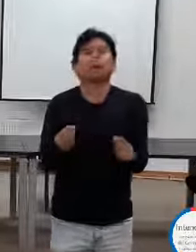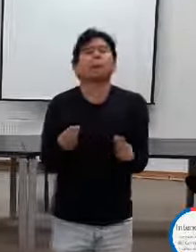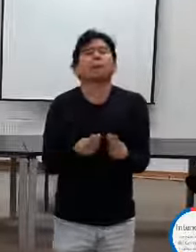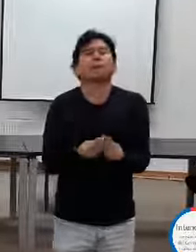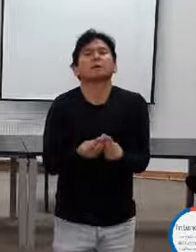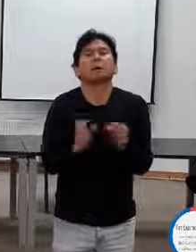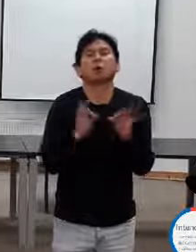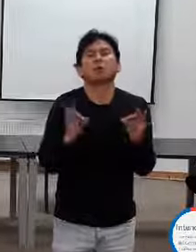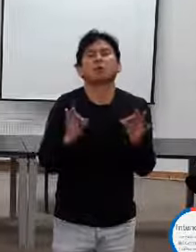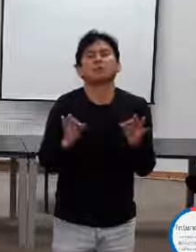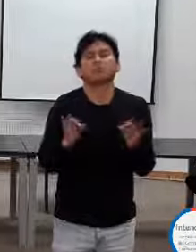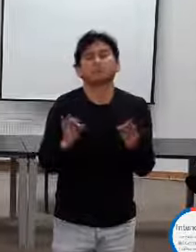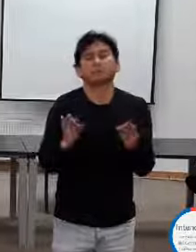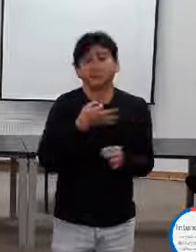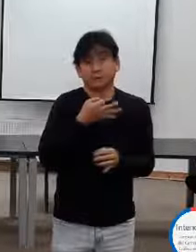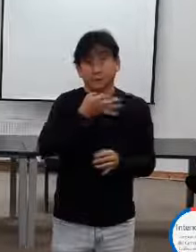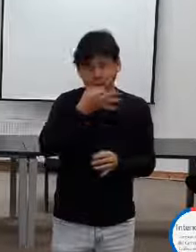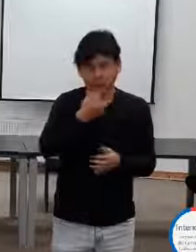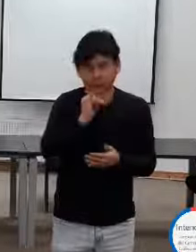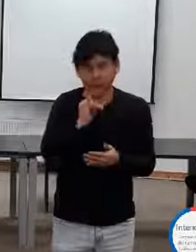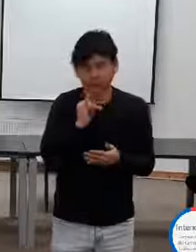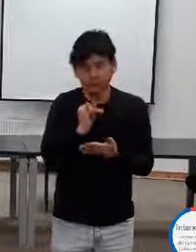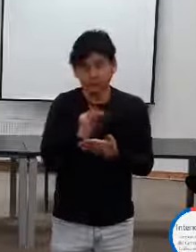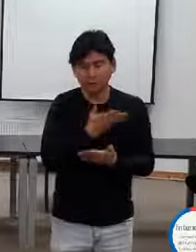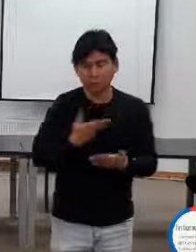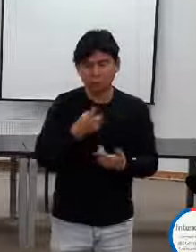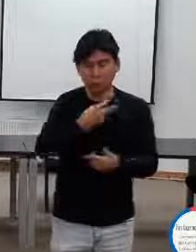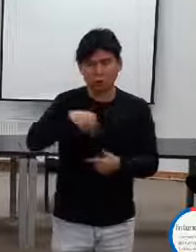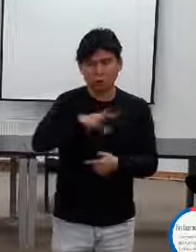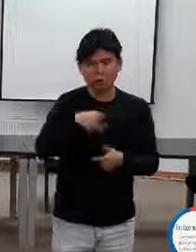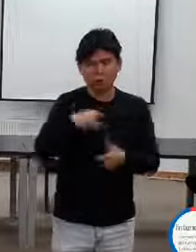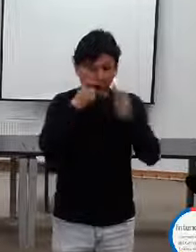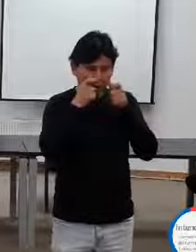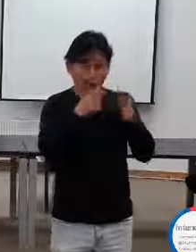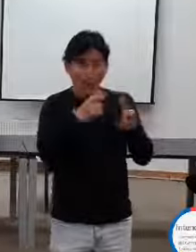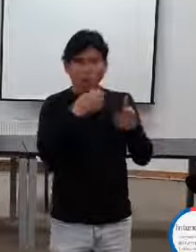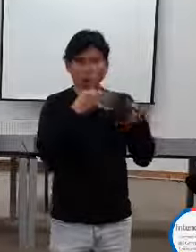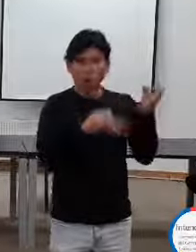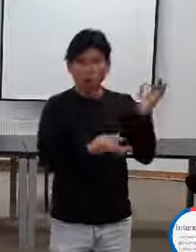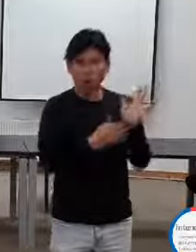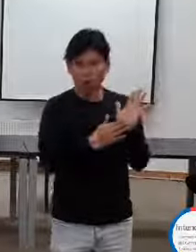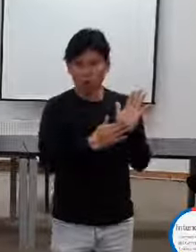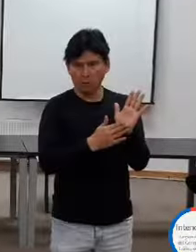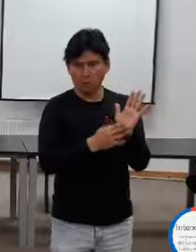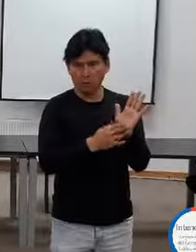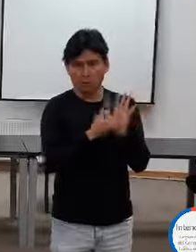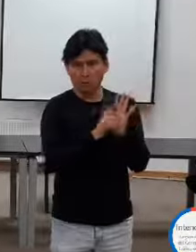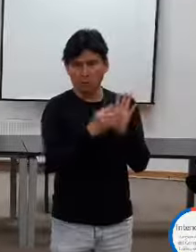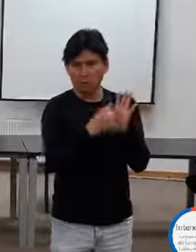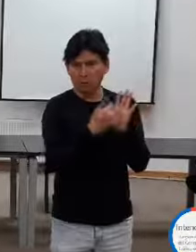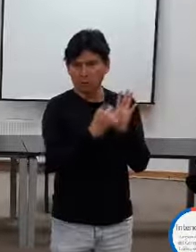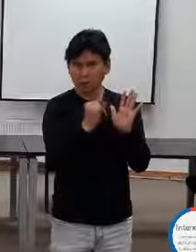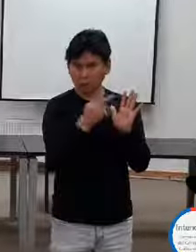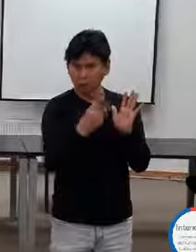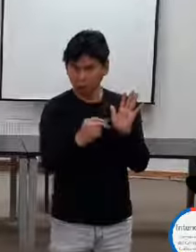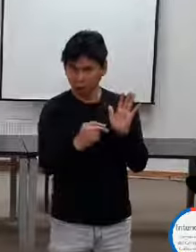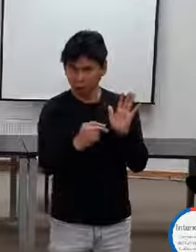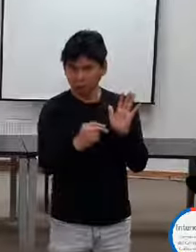normalmente, lo que mencionaba un poco la Intendenta, nosotros como autoridad sanitaria lo que verificamos son documentos y la legalidad del documento.